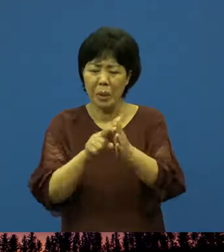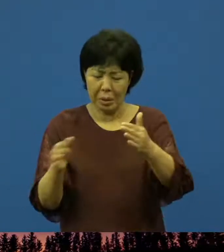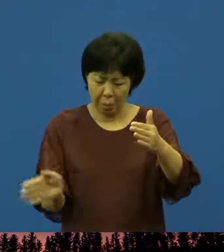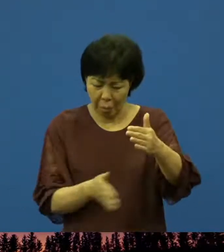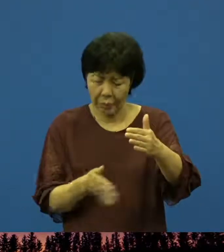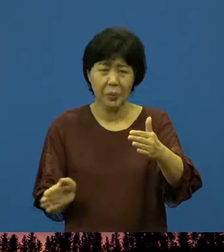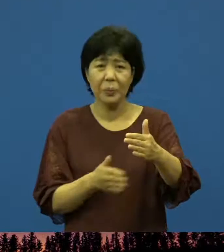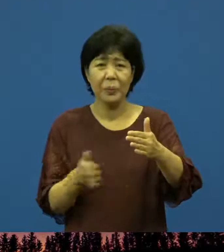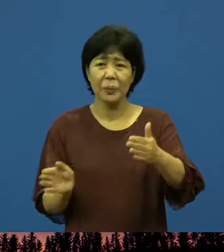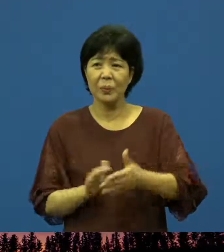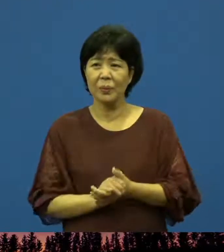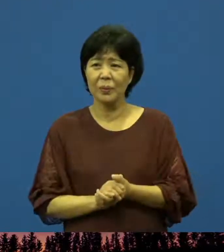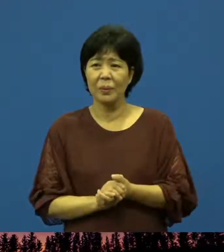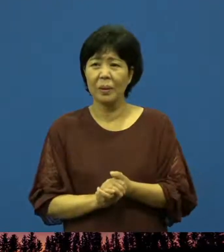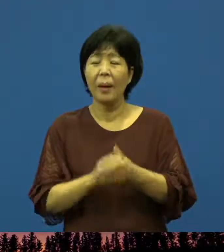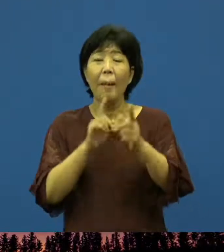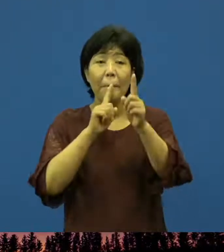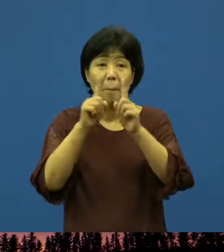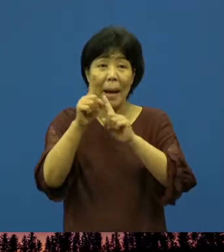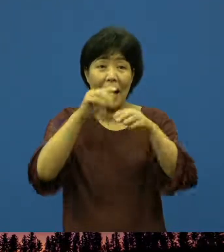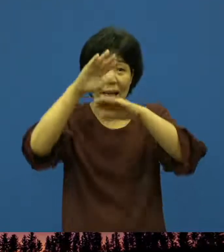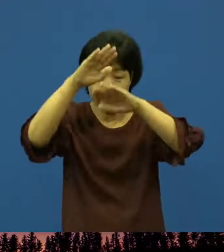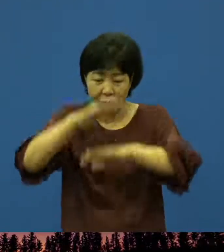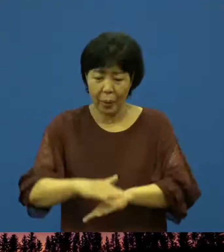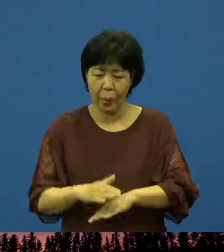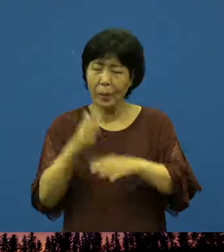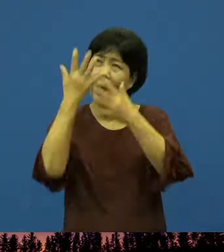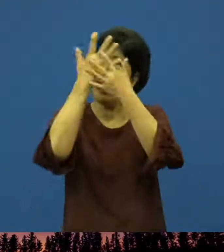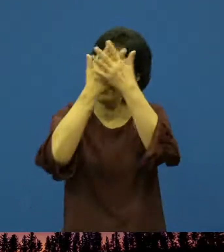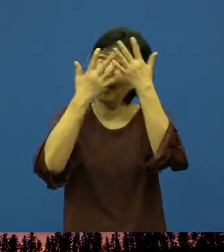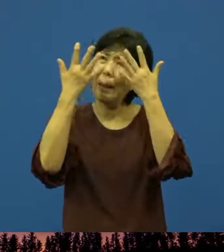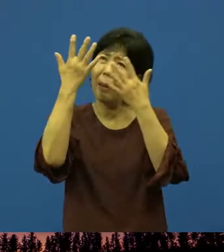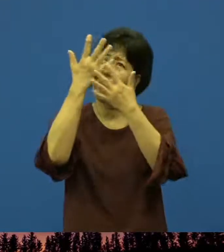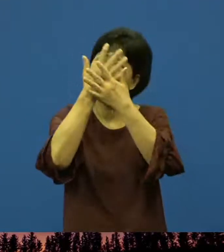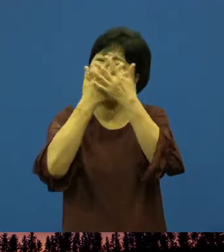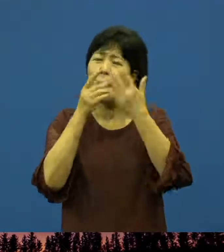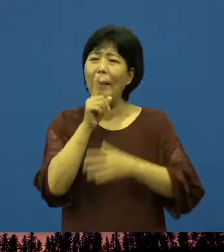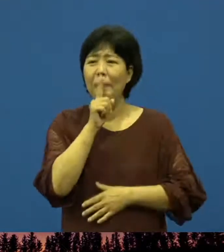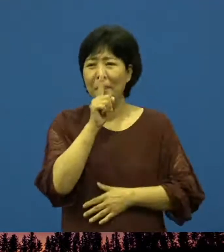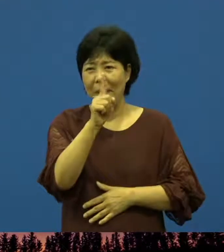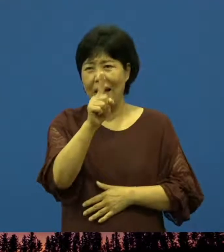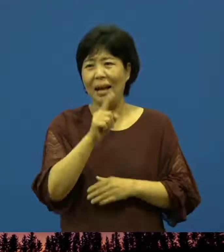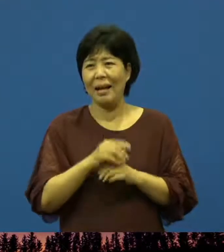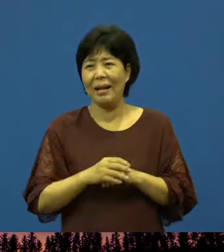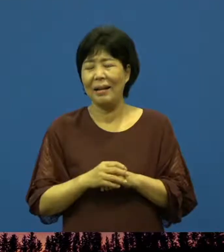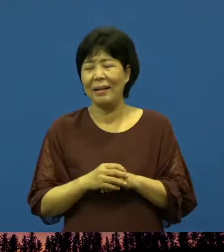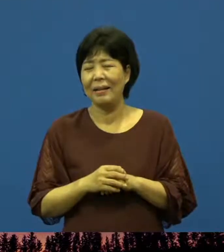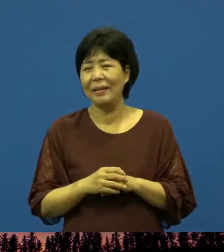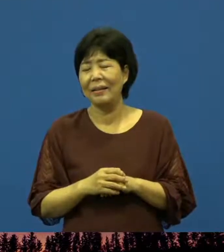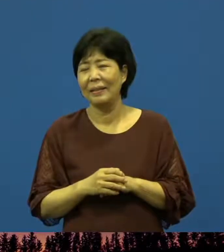늘 말하는 게 모호하고 뜬구름을 잡는 이야기를 하는 거예요. 너무 현학적이니까.